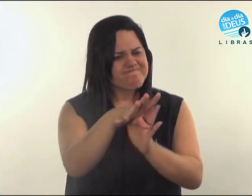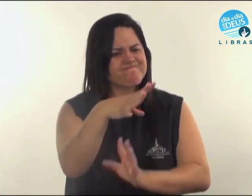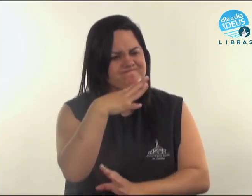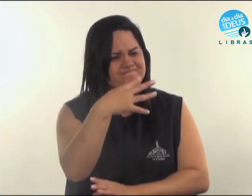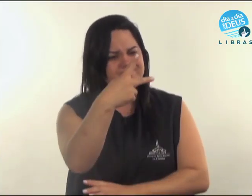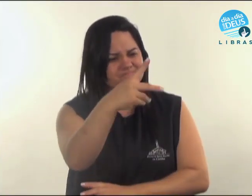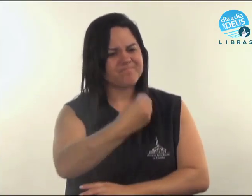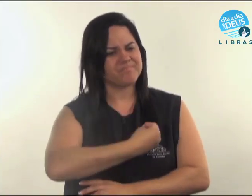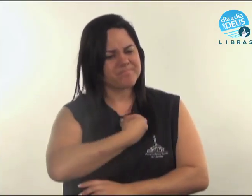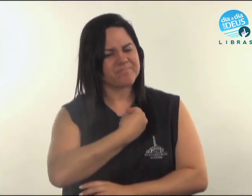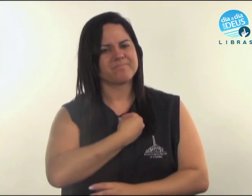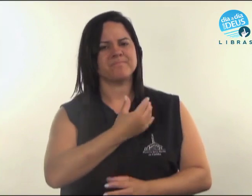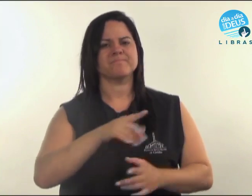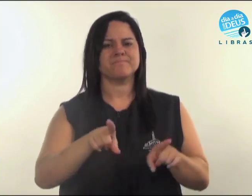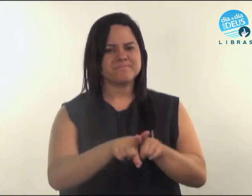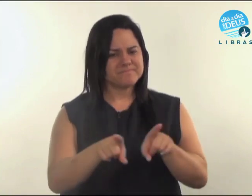se conhece.